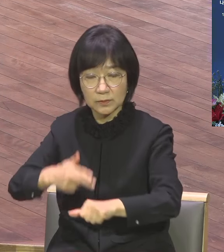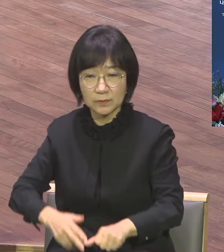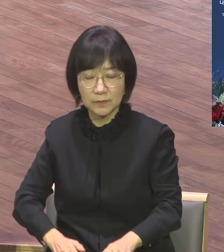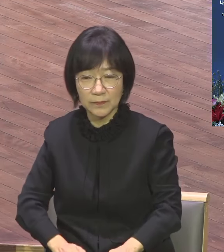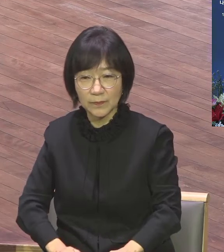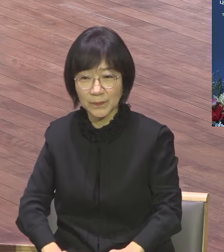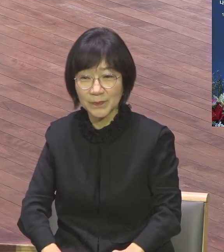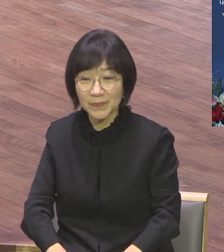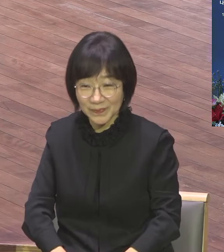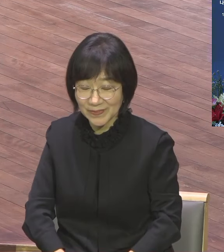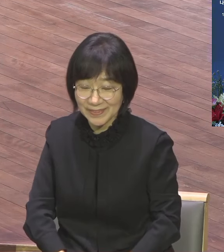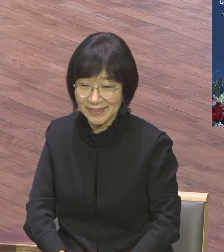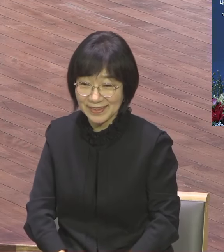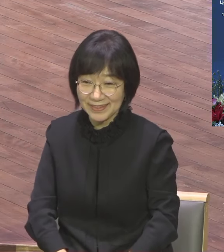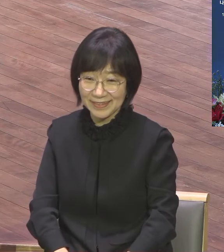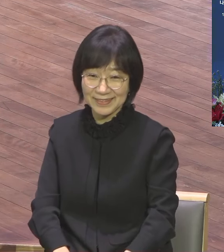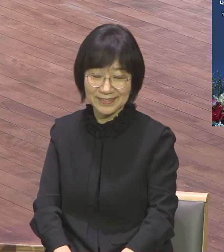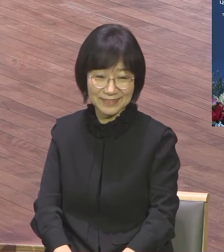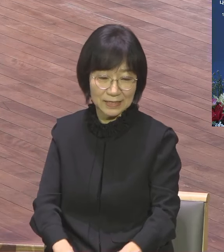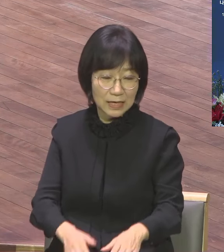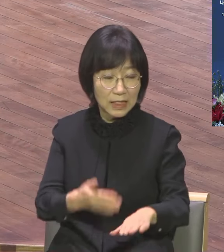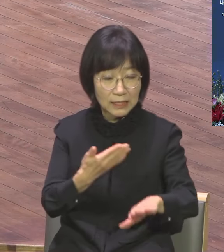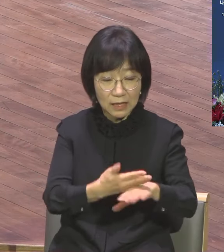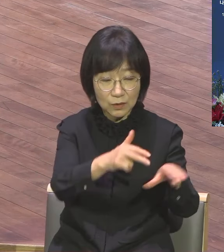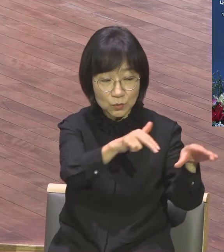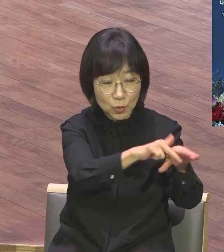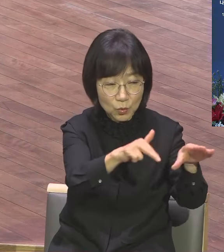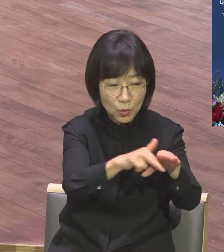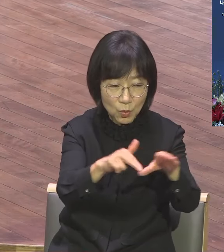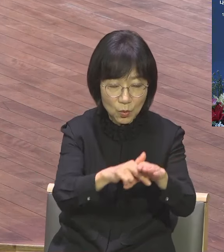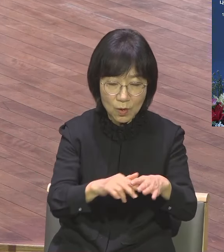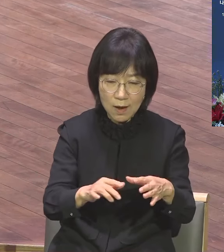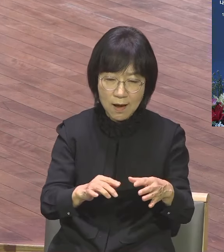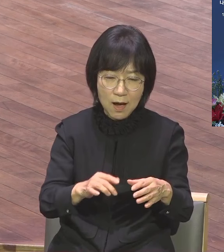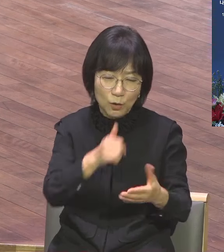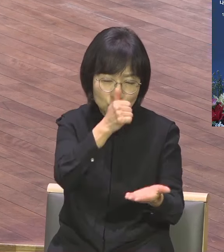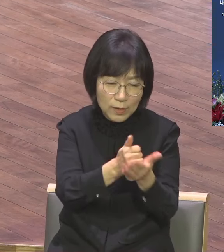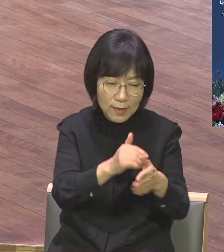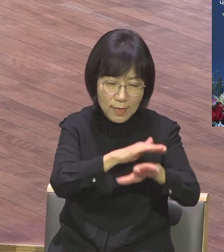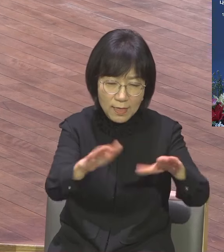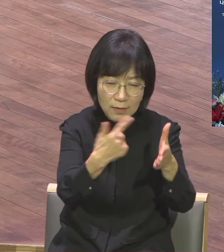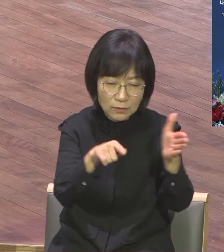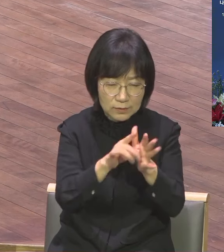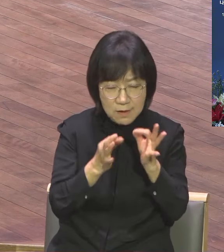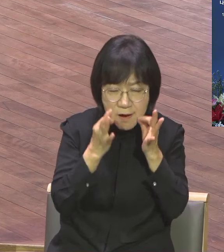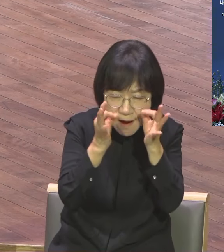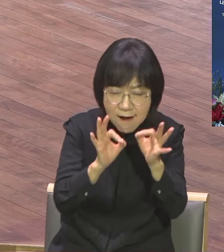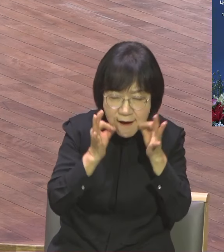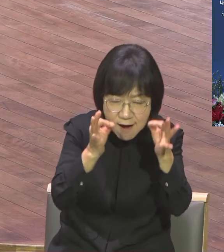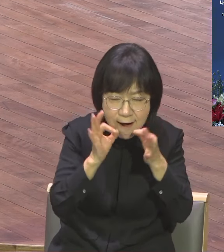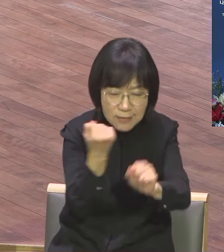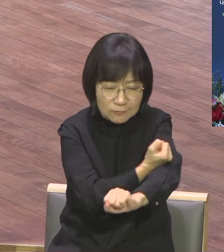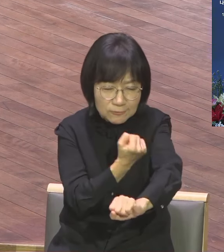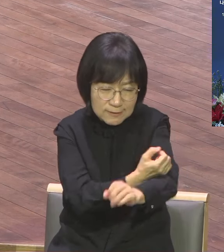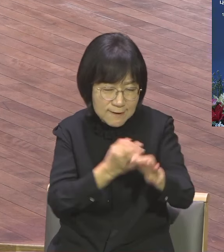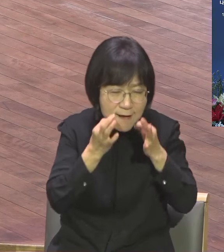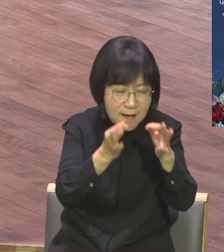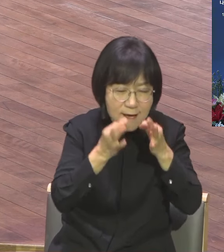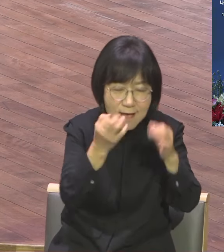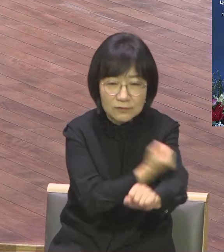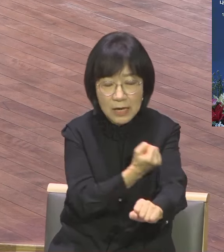모든 종교는 노력을 해서 죄 해결하려고 하는데 해결 안 돼요. 살아서